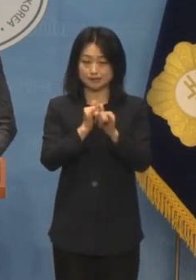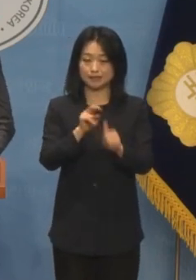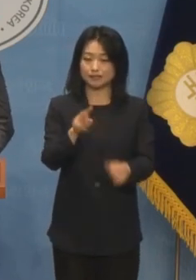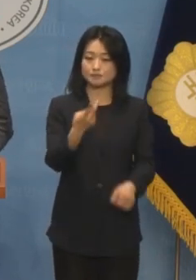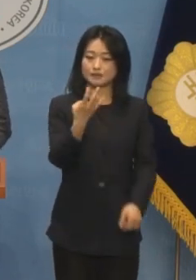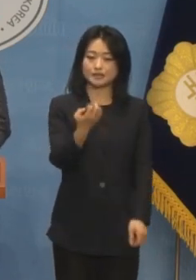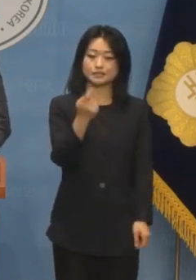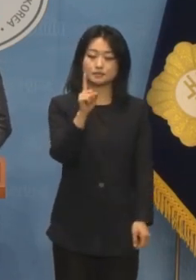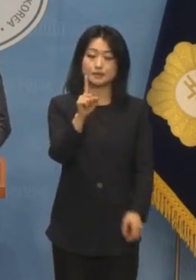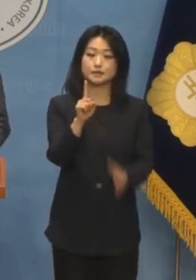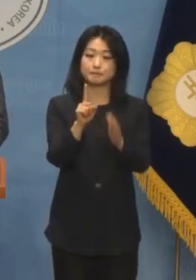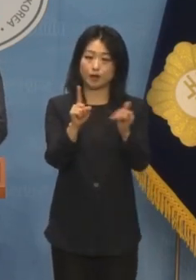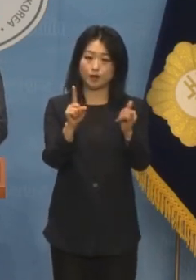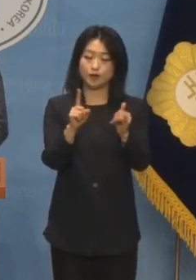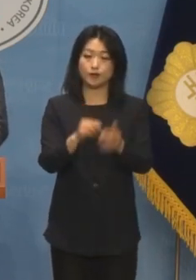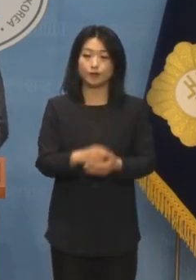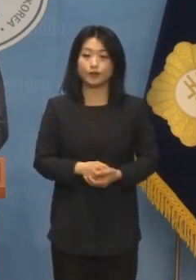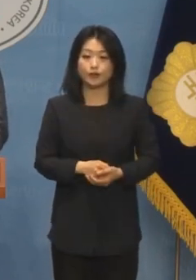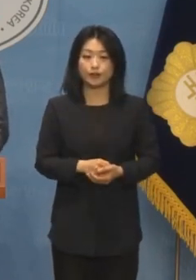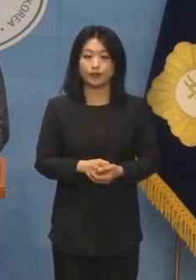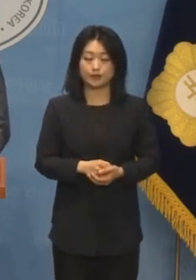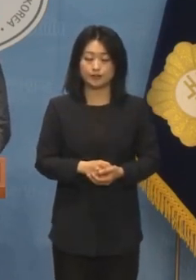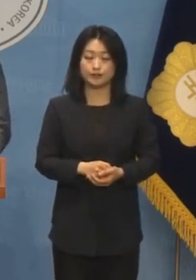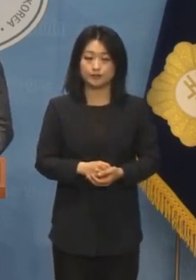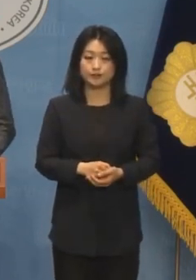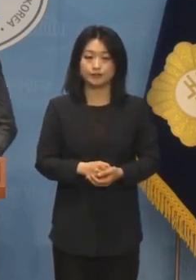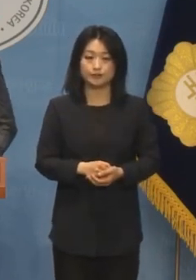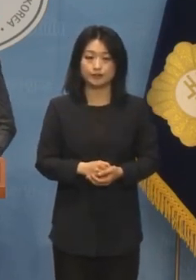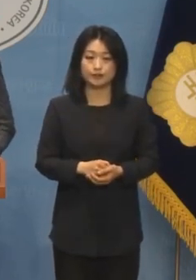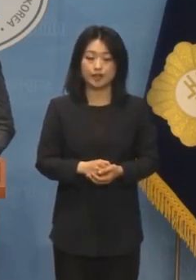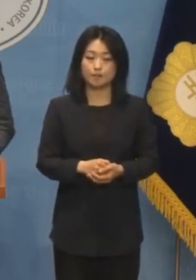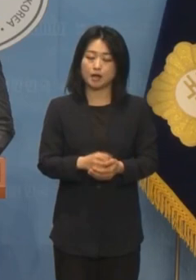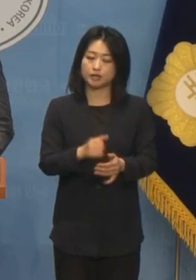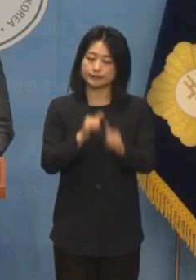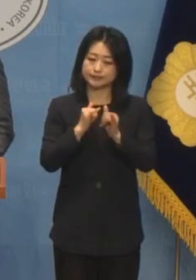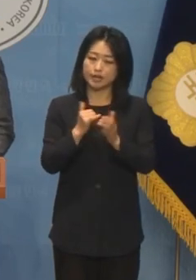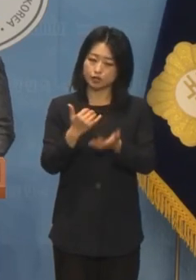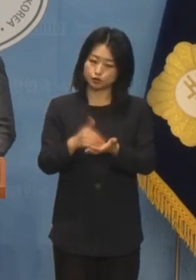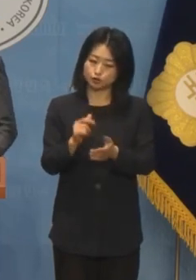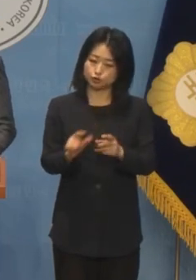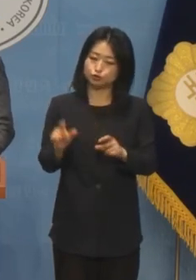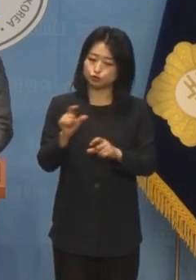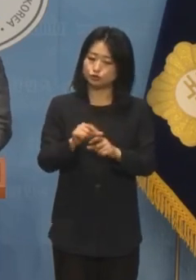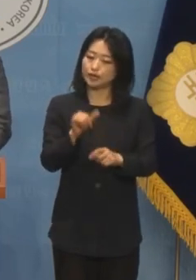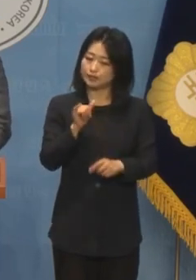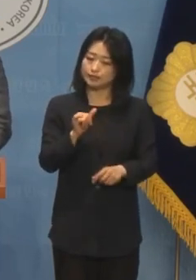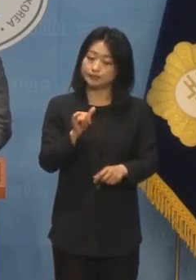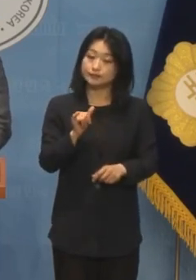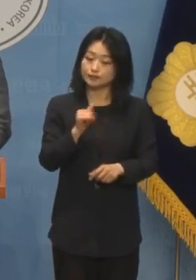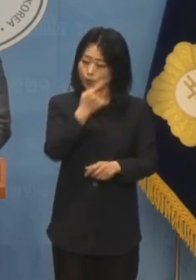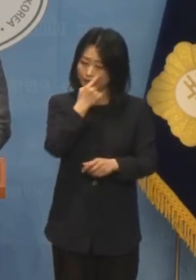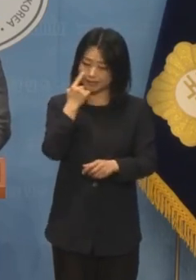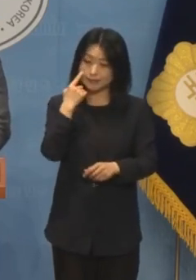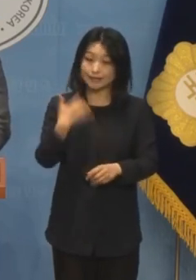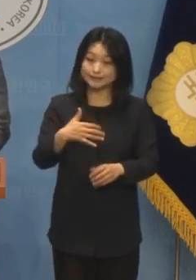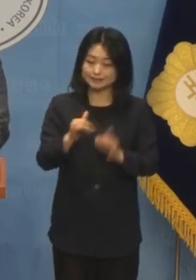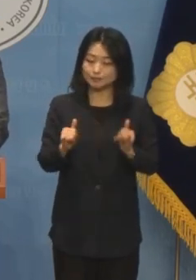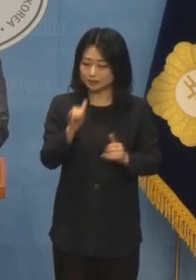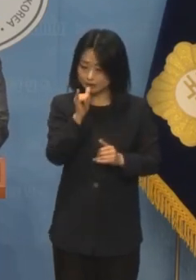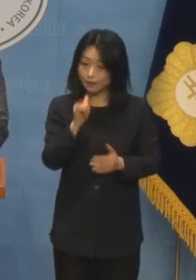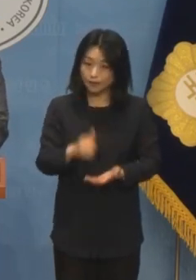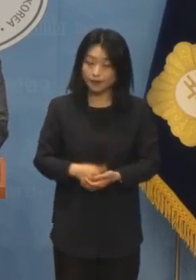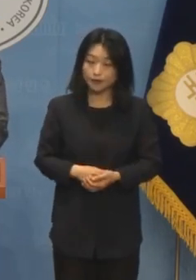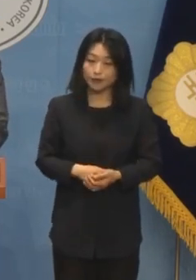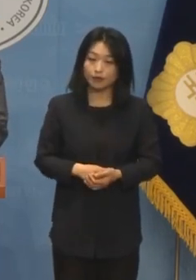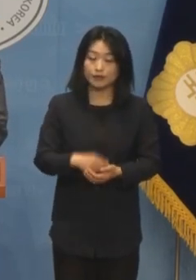241명입니다. 이게 전부는 아닐 것 같습니다. 숫자는 좀 더 늘어날 수 있을 것 같습니다.